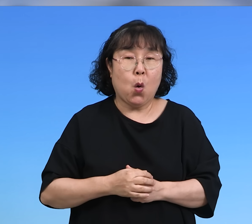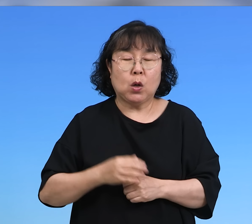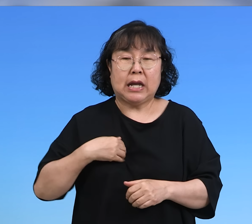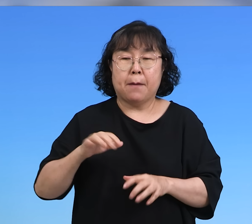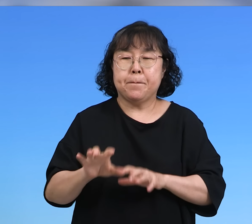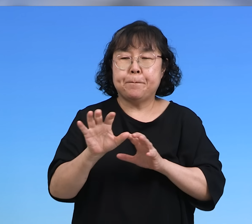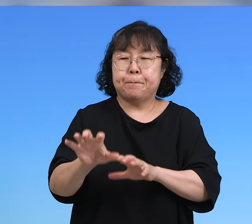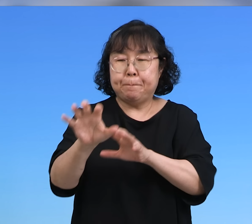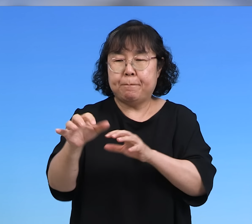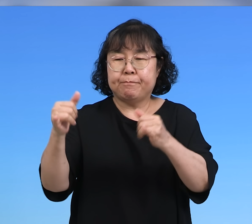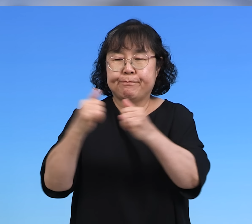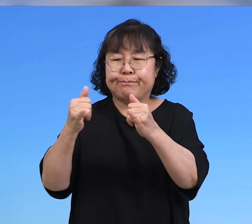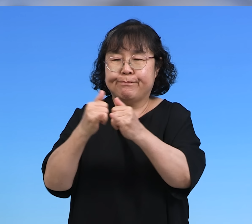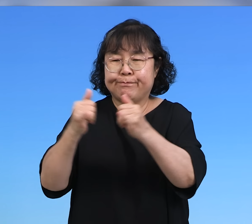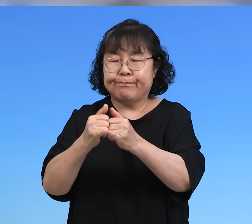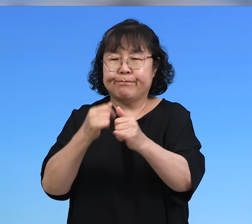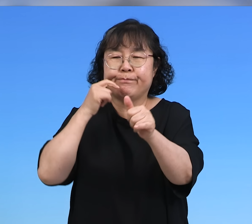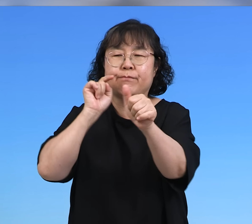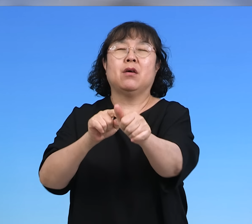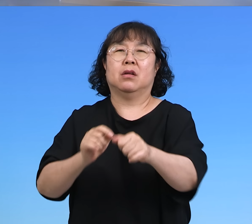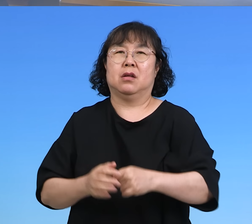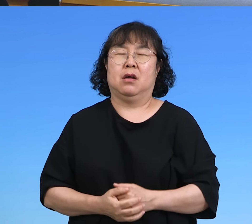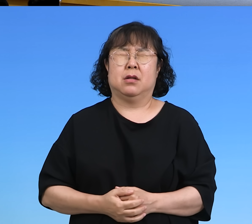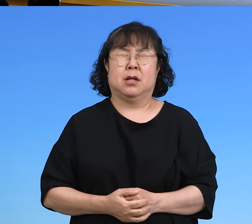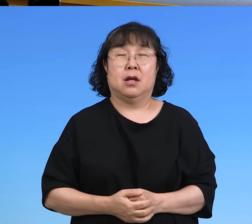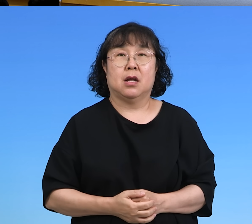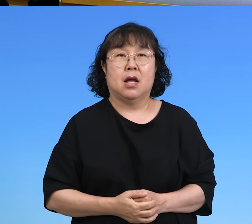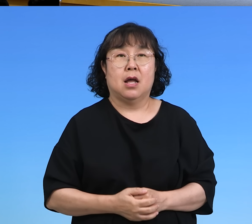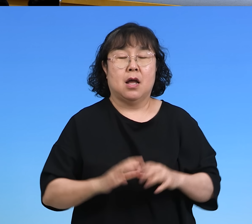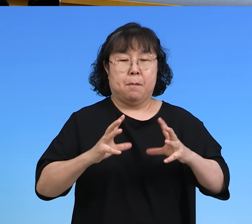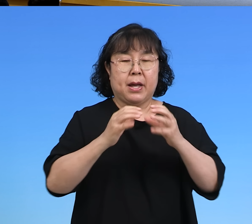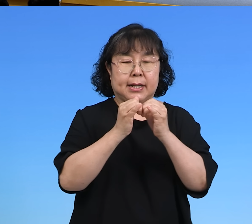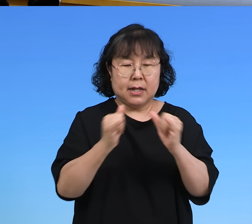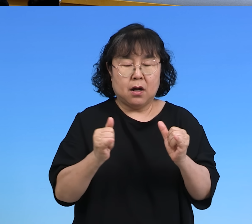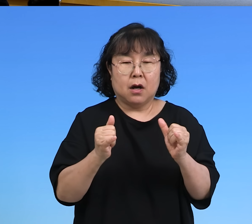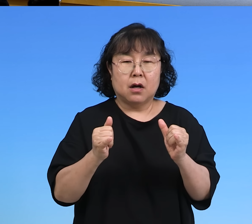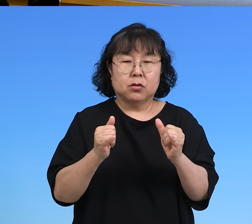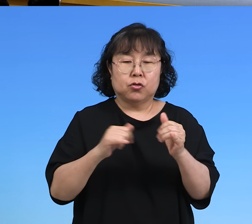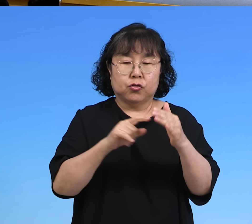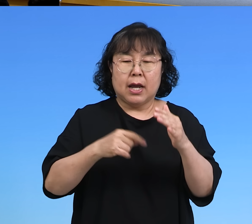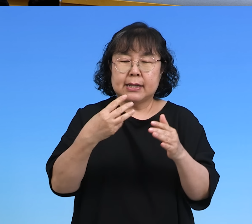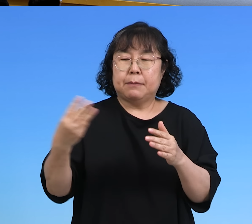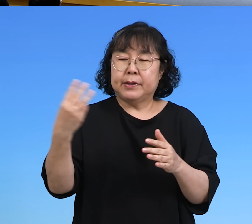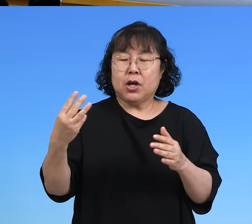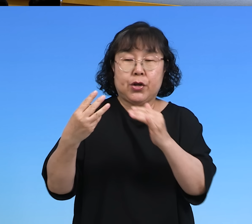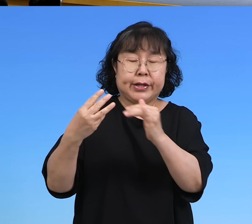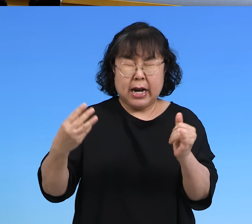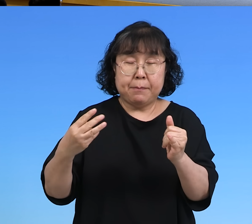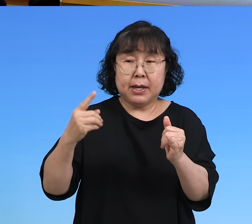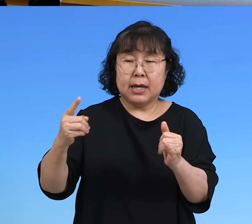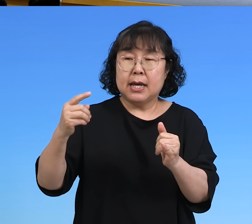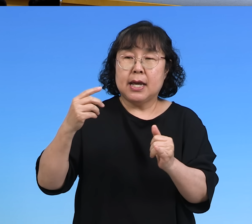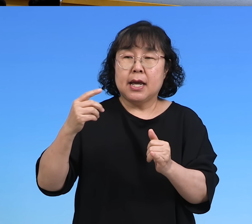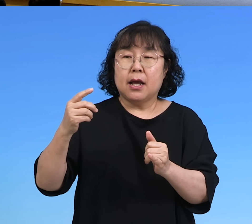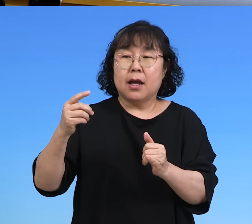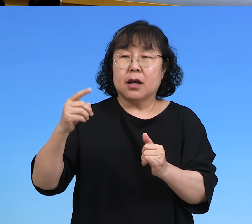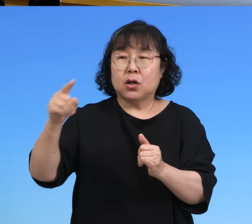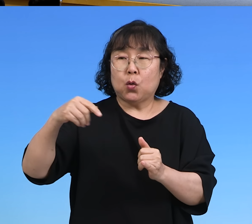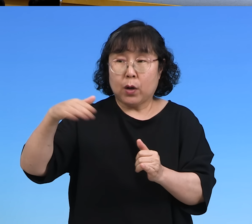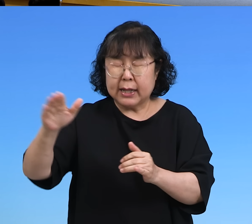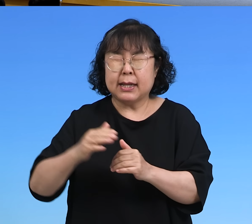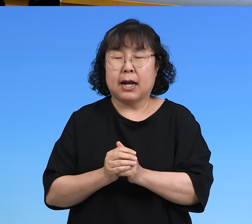어떤 결과가 나타났느냐 하니까 4절 5절입니다. 백성 중 3천 명쯤 그리로 올라갔다가 아이